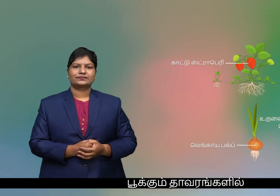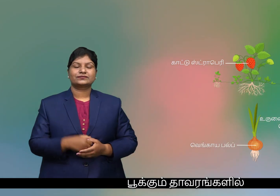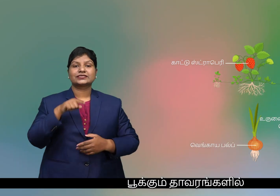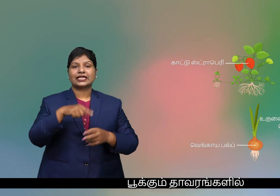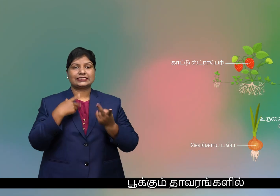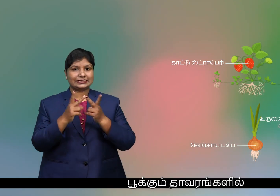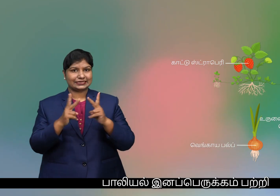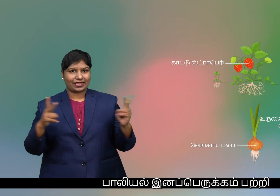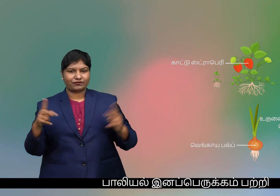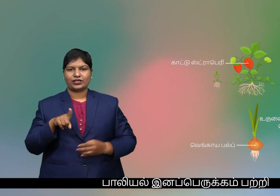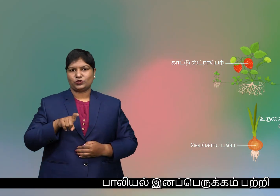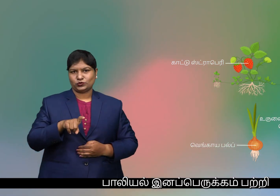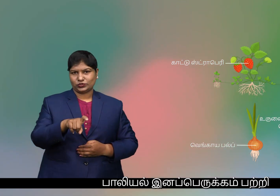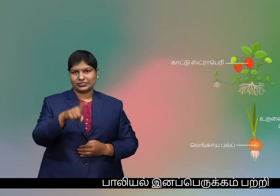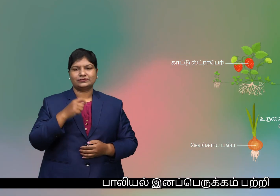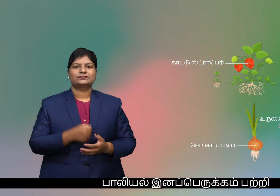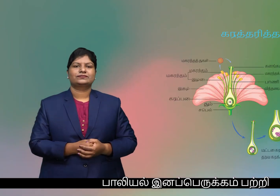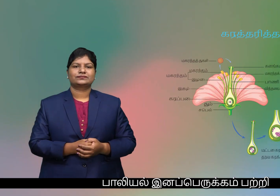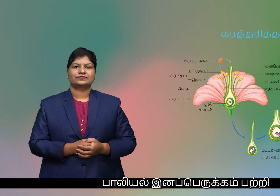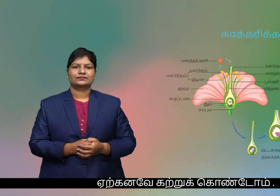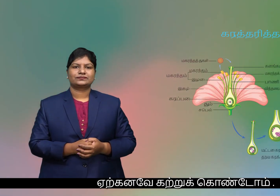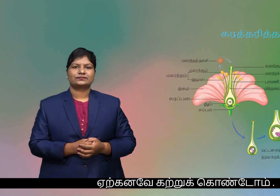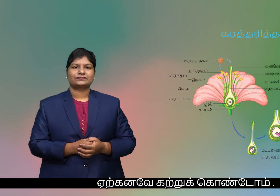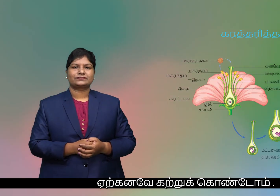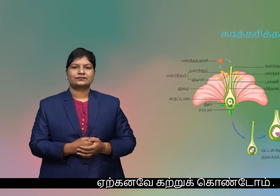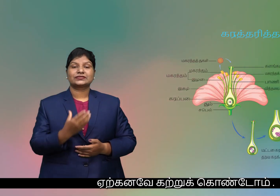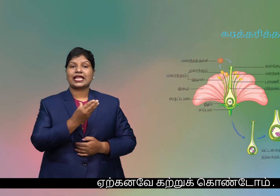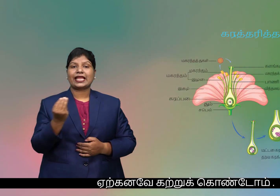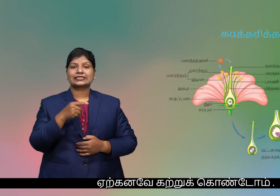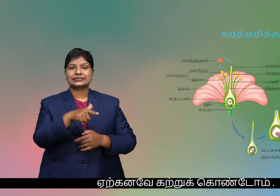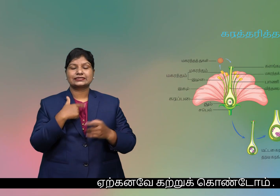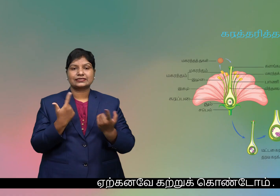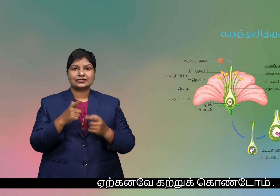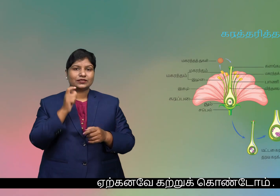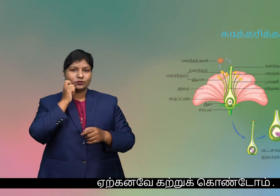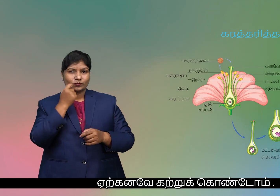பூக்கும் தாவரங்களில் பாலியல் இனப்பெருக்கம் பற்றி ஏற்கனவே கற்றுக்கொண்டோம்.